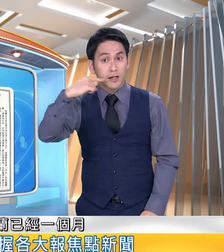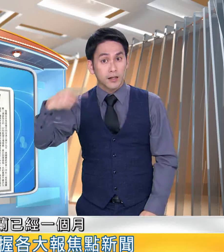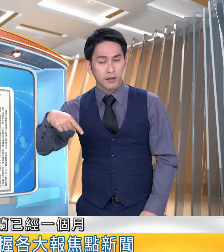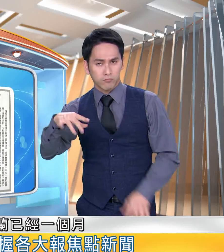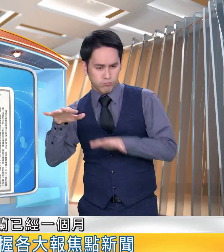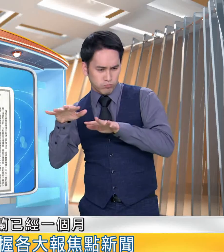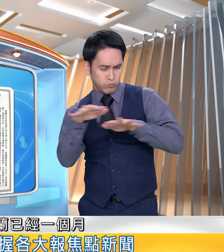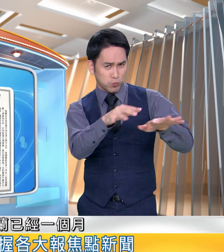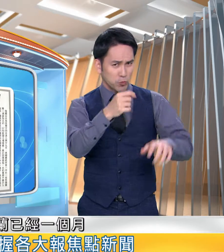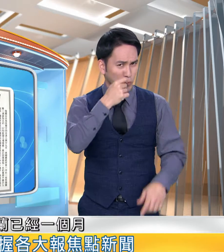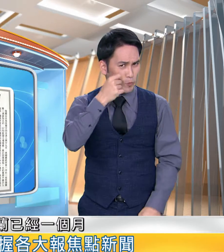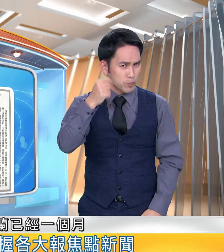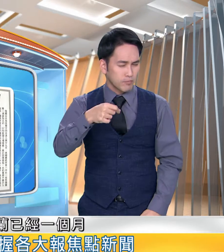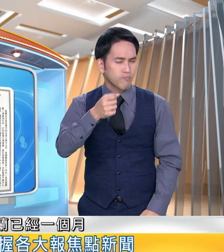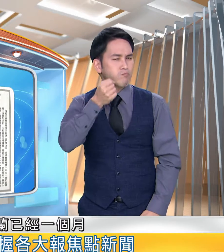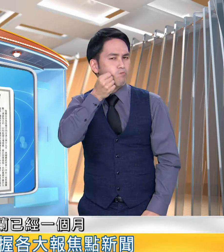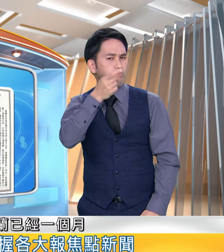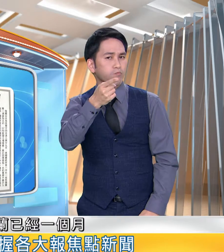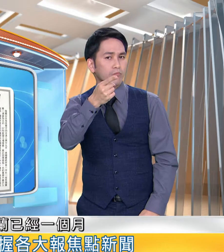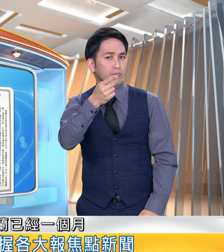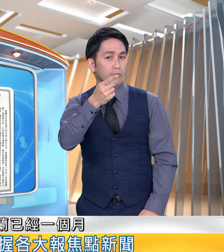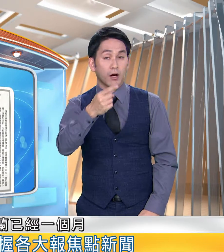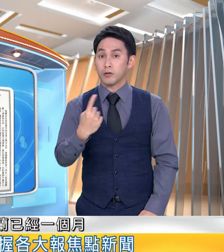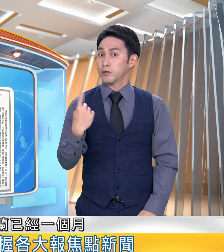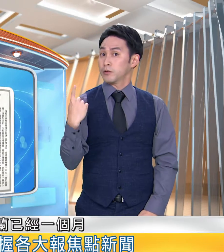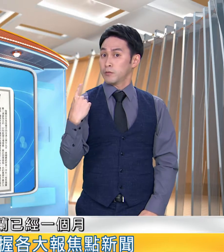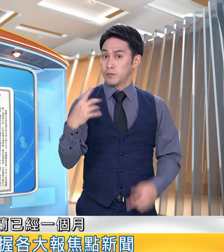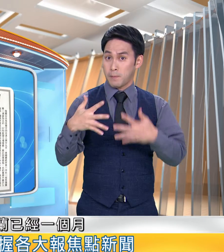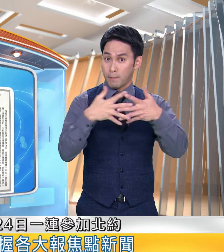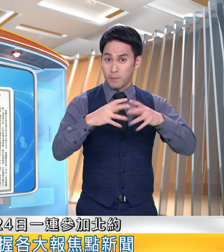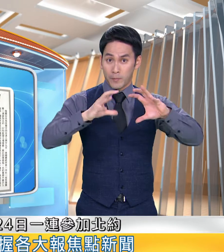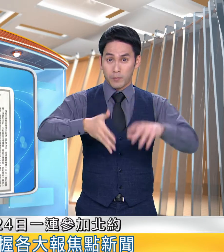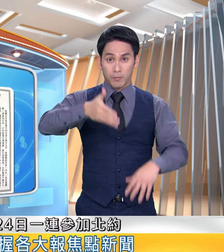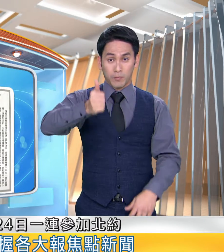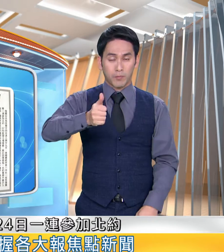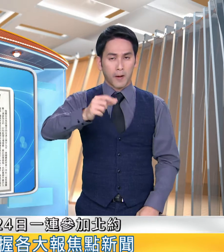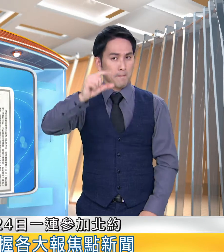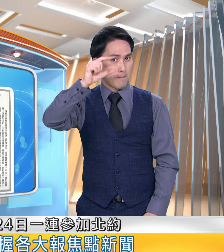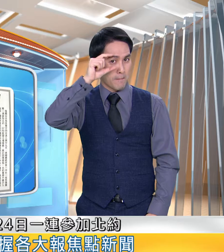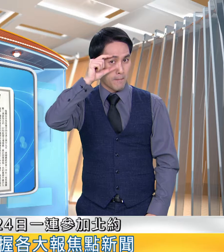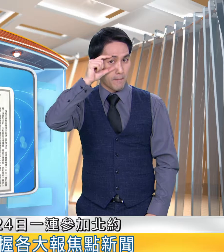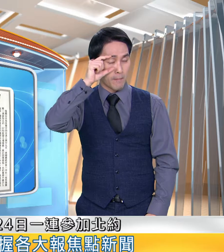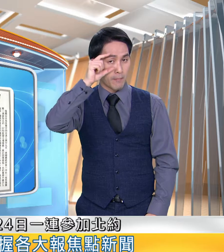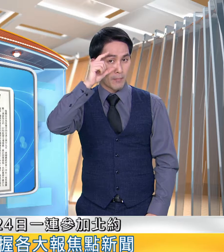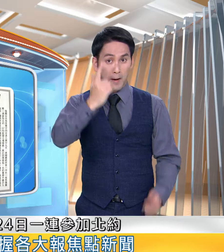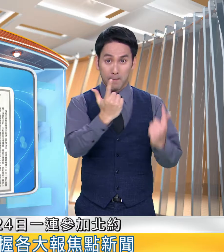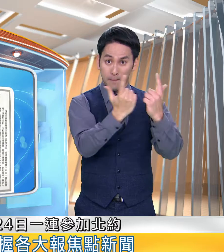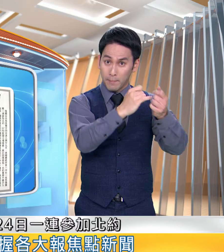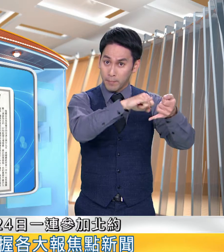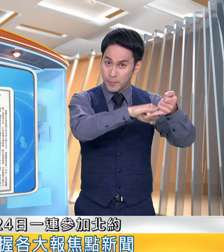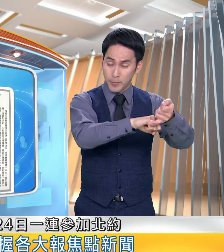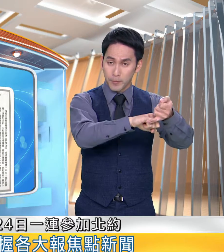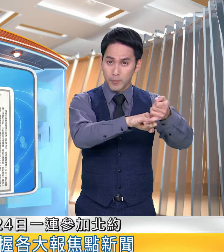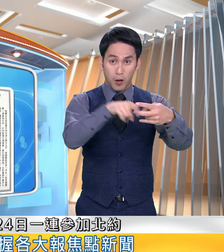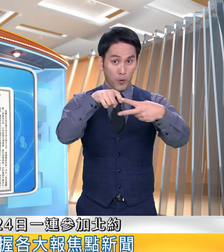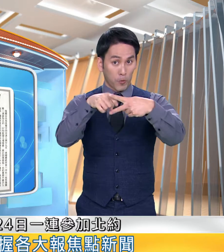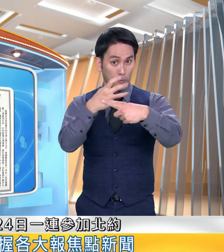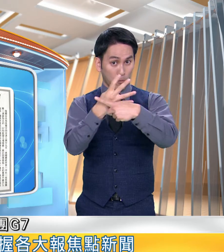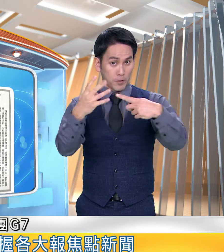俄国出兵乌克兰已经一个月，美国总统拜登24号一连参加北约、七